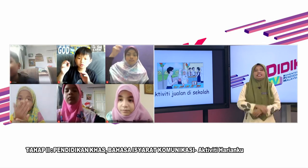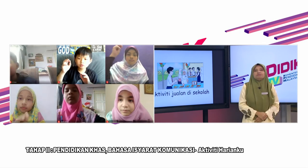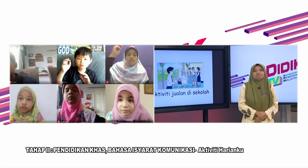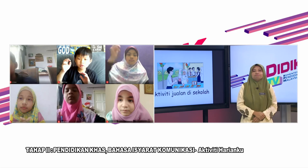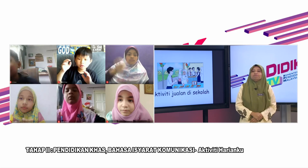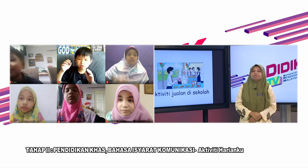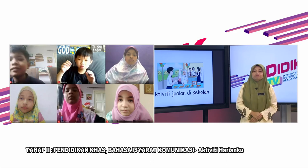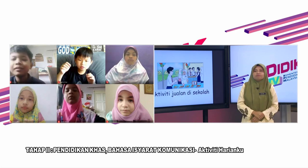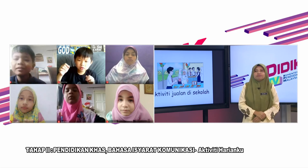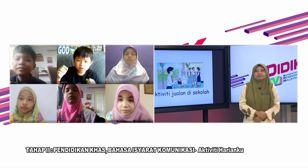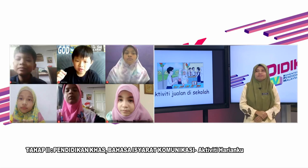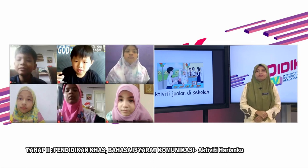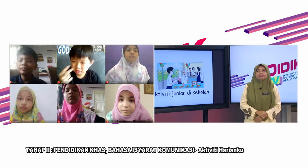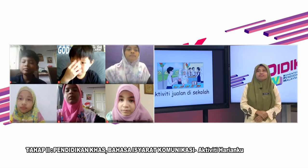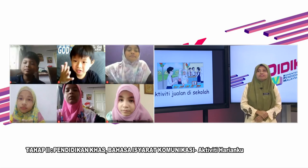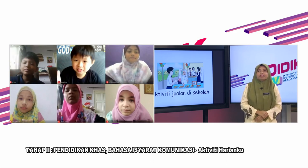tadi?